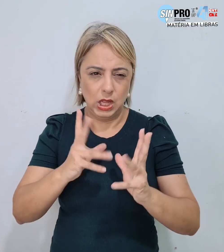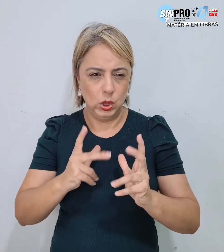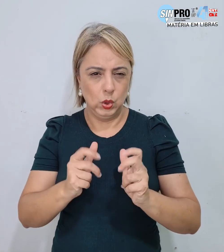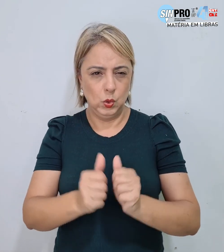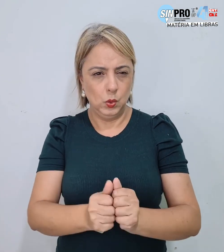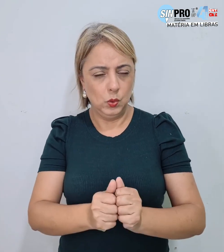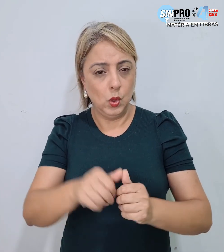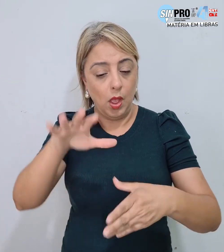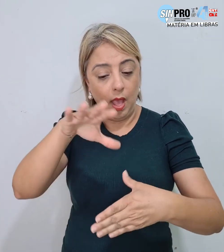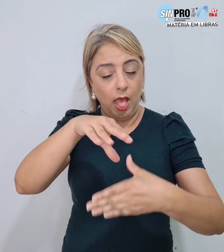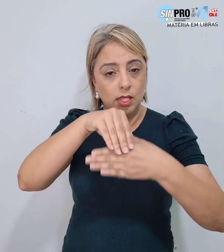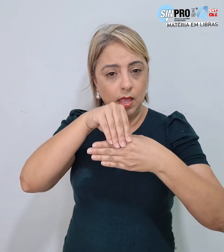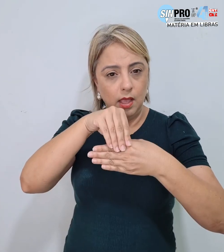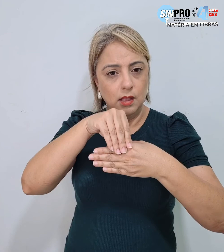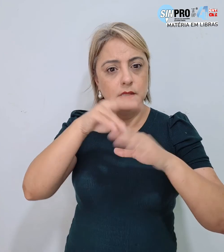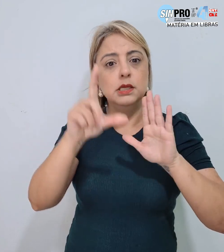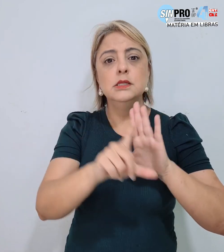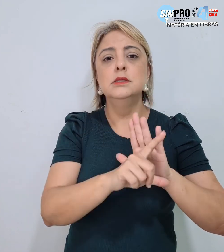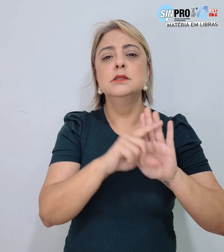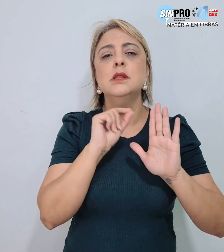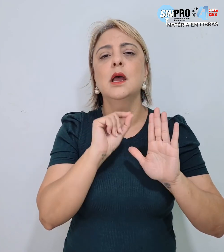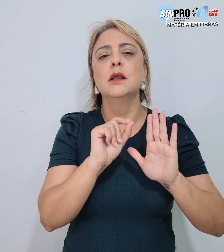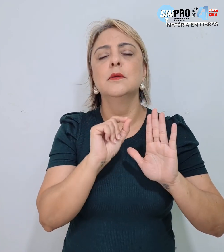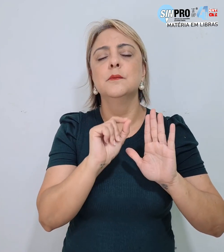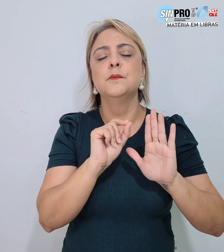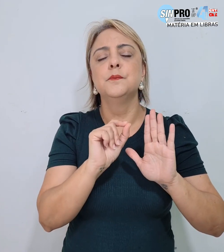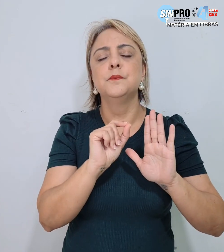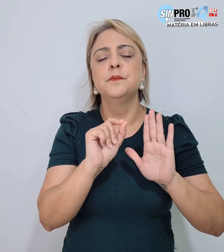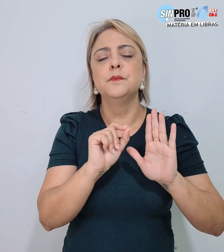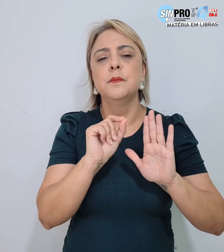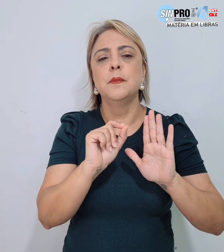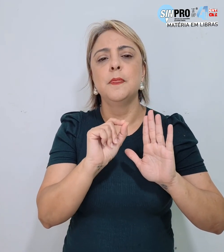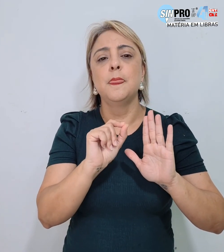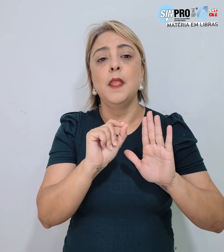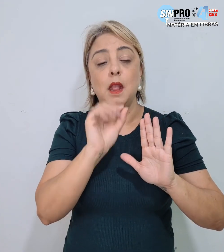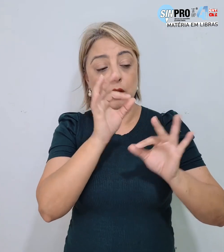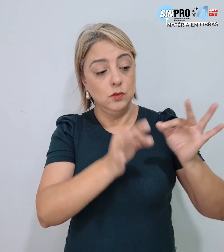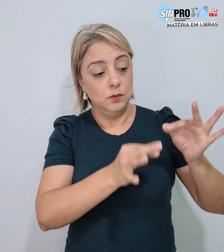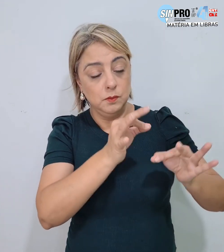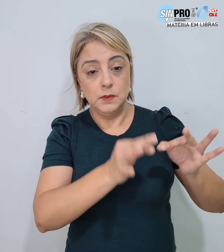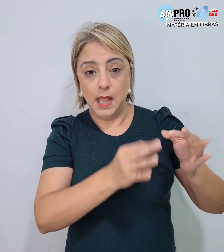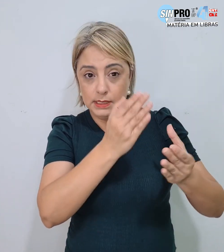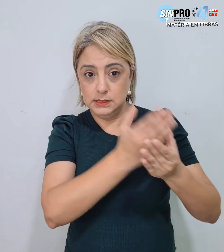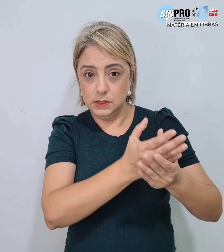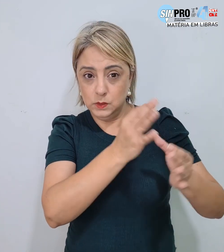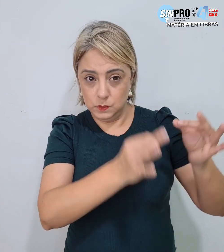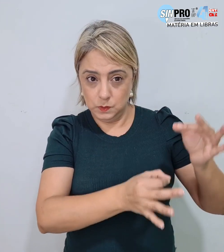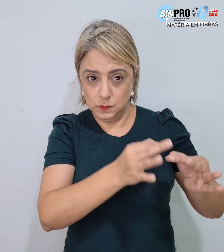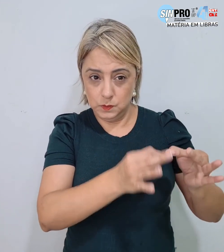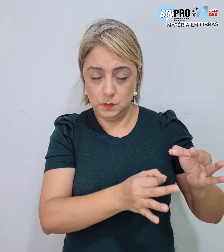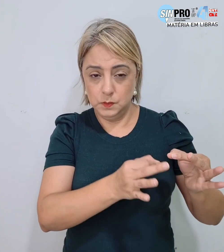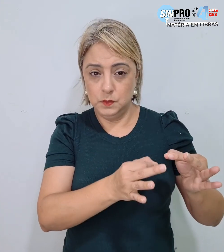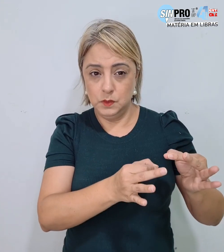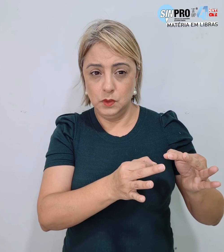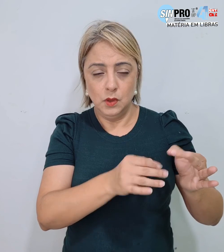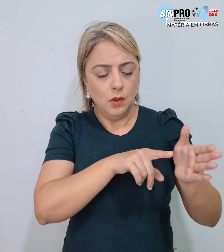também a nexon e destacam e na justificativa e o